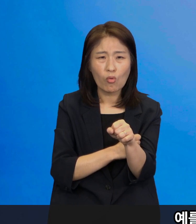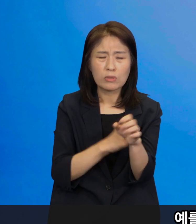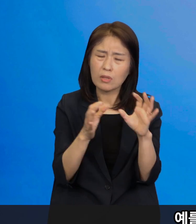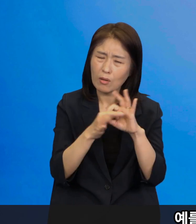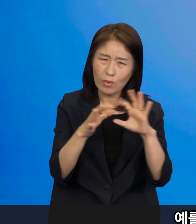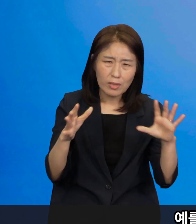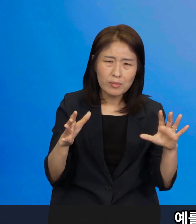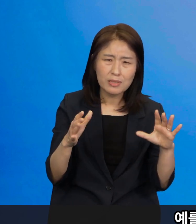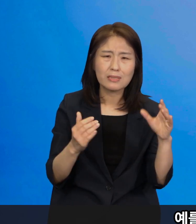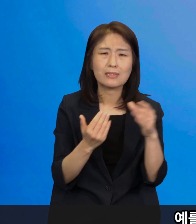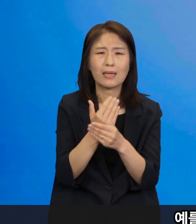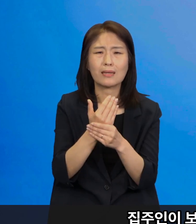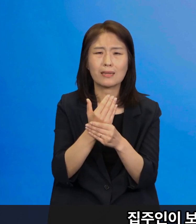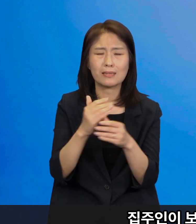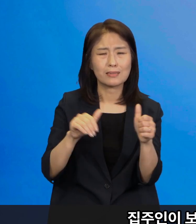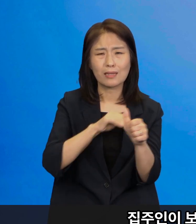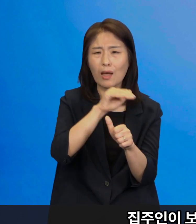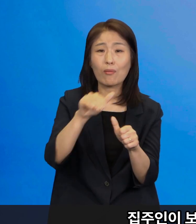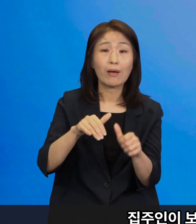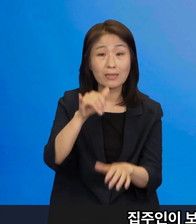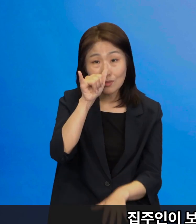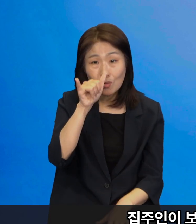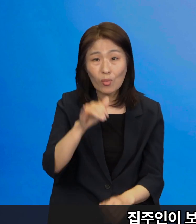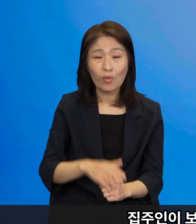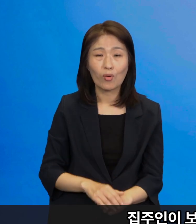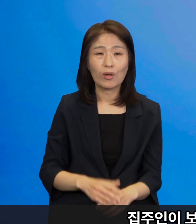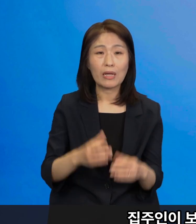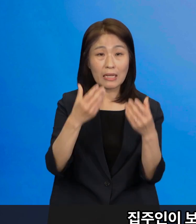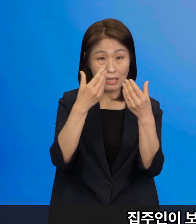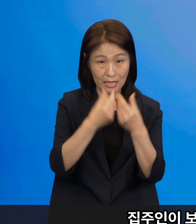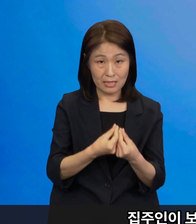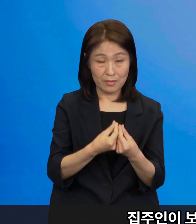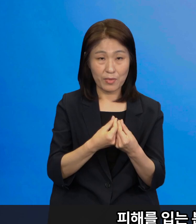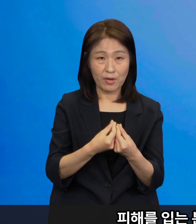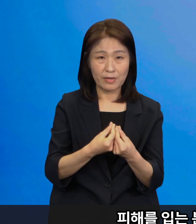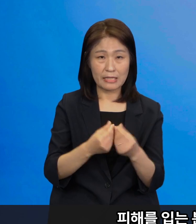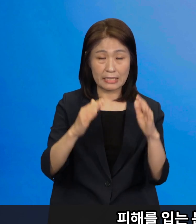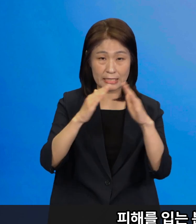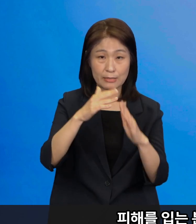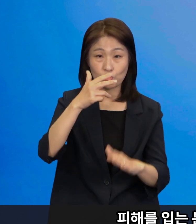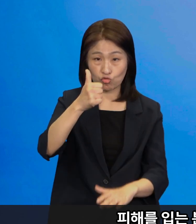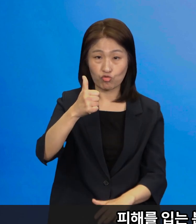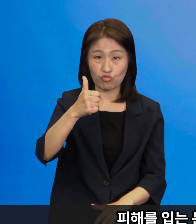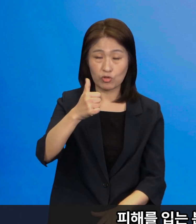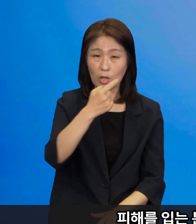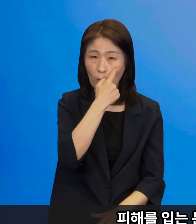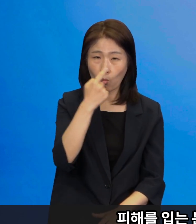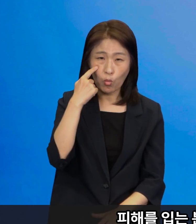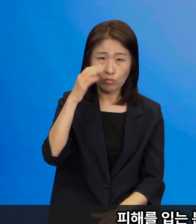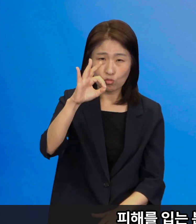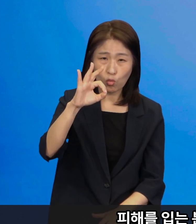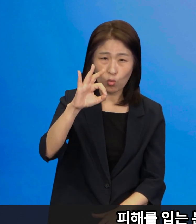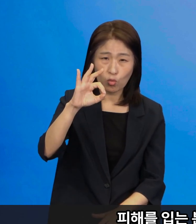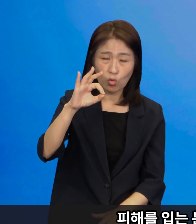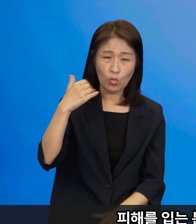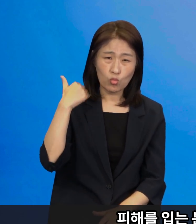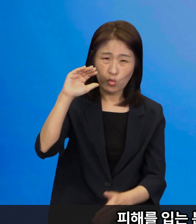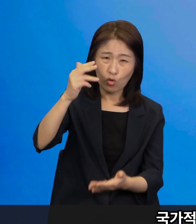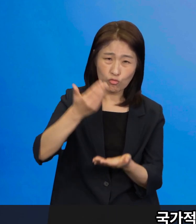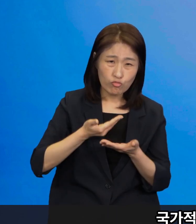들면 이런 거죠. 집주인이 보증금을 돌려주지 않아서 피해를 입는 분들이 여러분 꽤